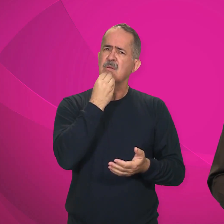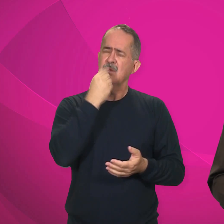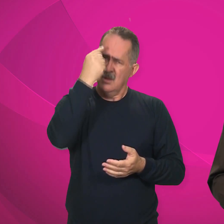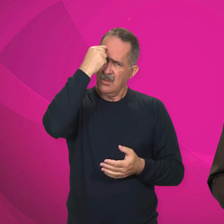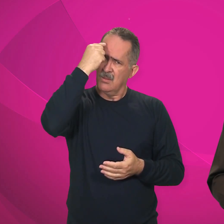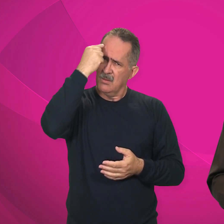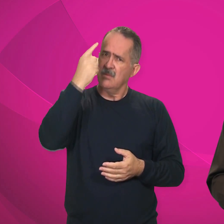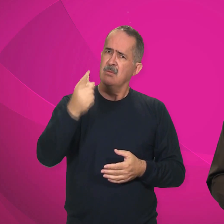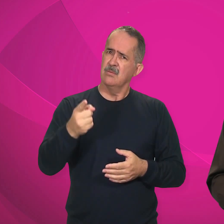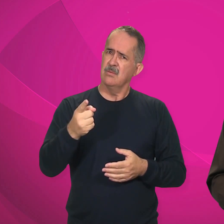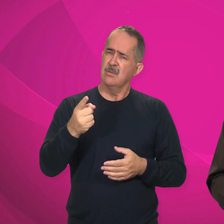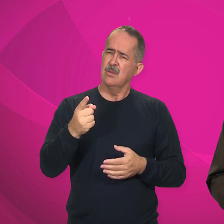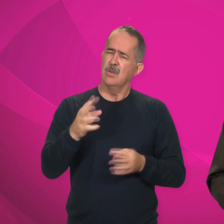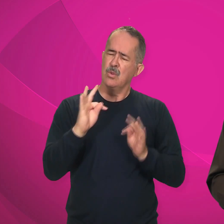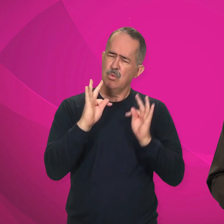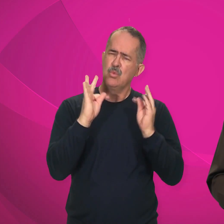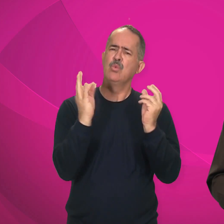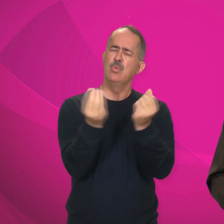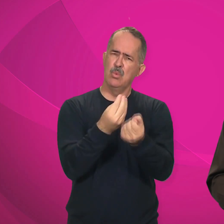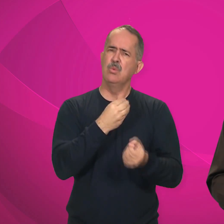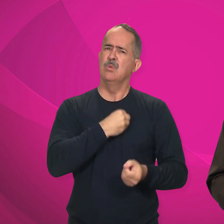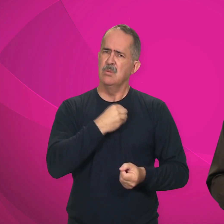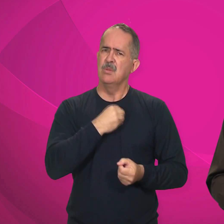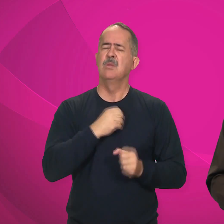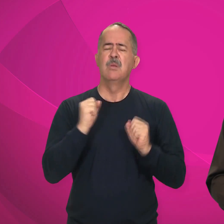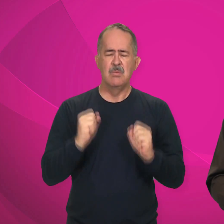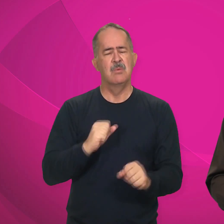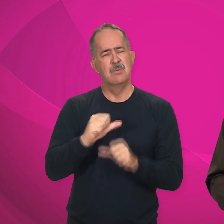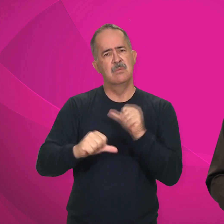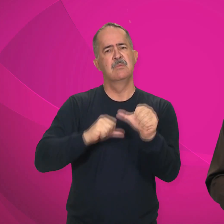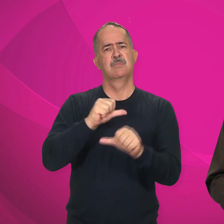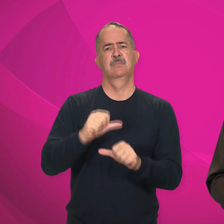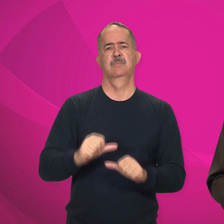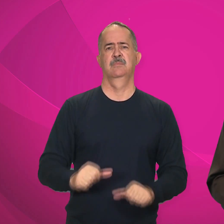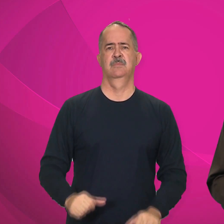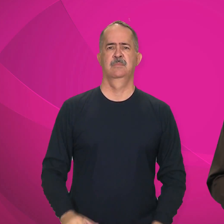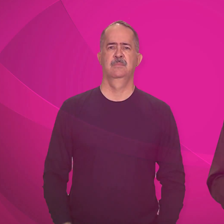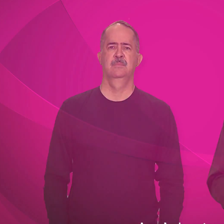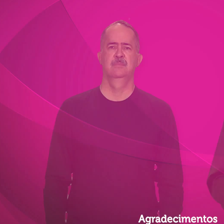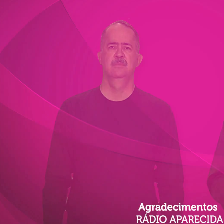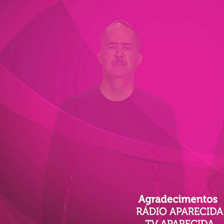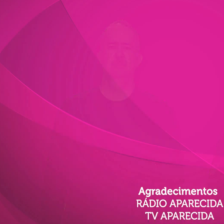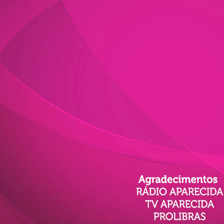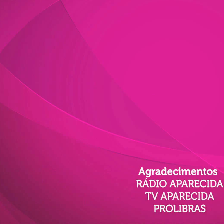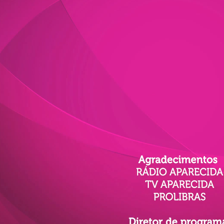chance. Pense nisso. Todo pecador pode se converter.